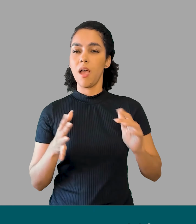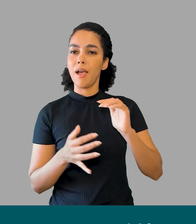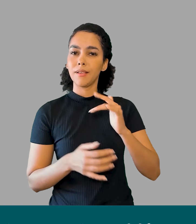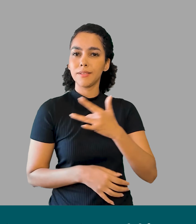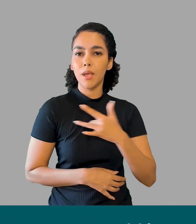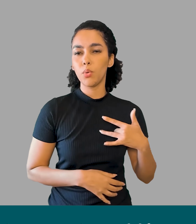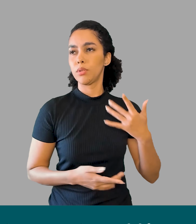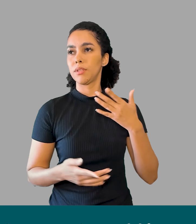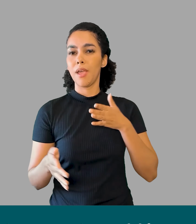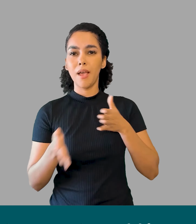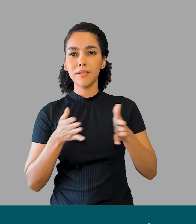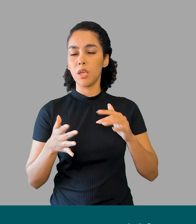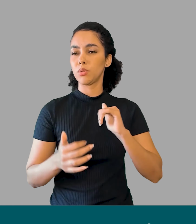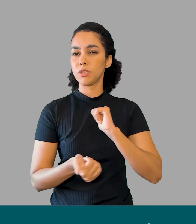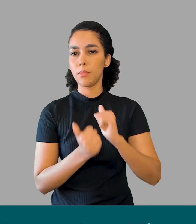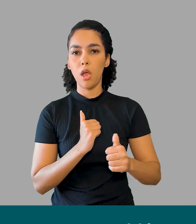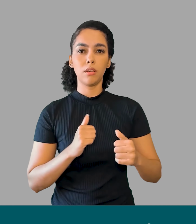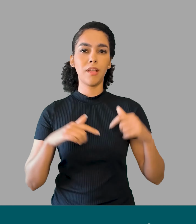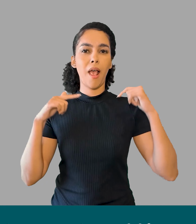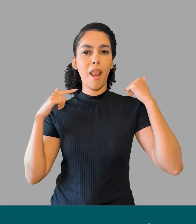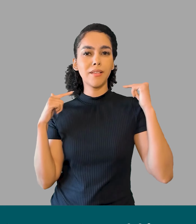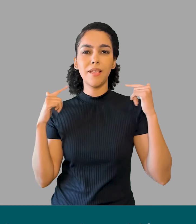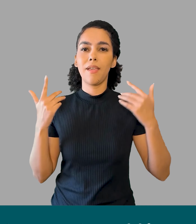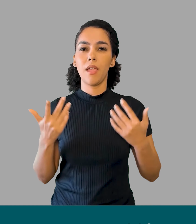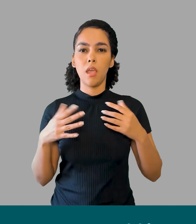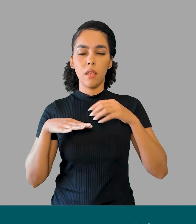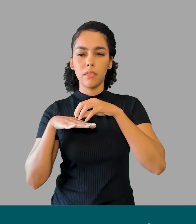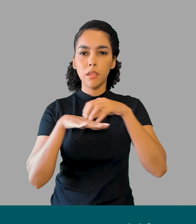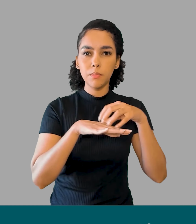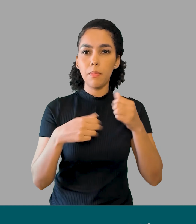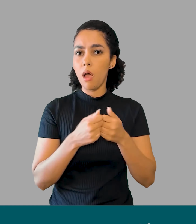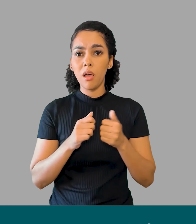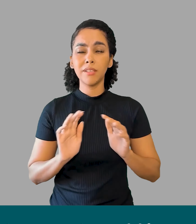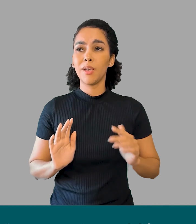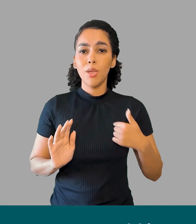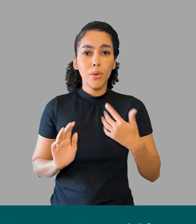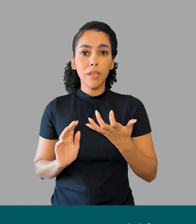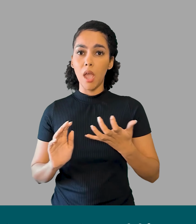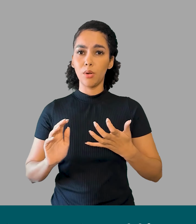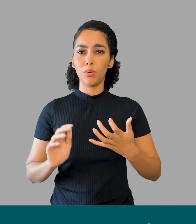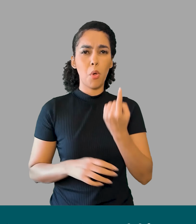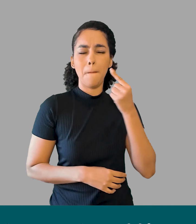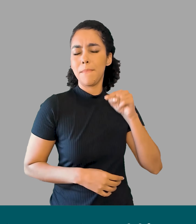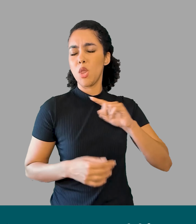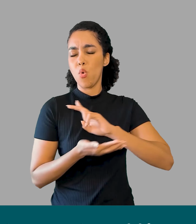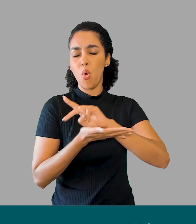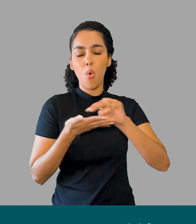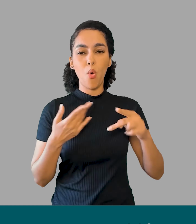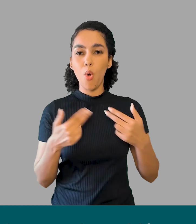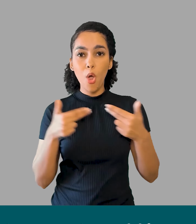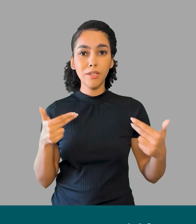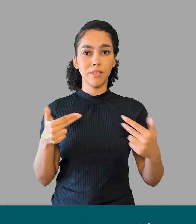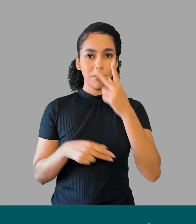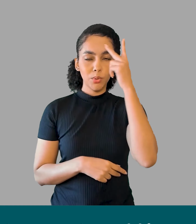ao esporte, ao lazer, ao transporte, a mil coisas que as